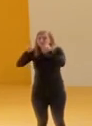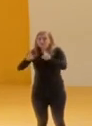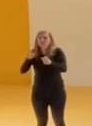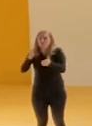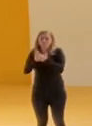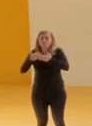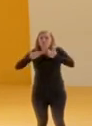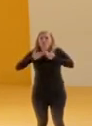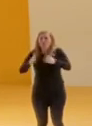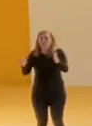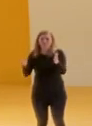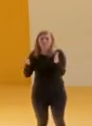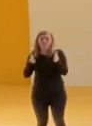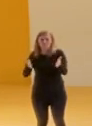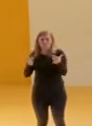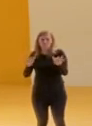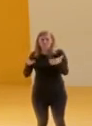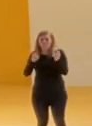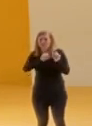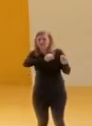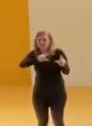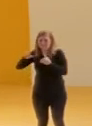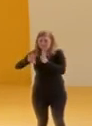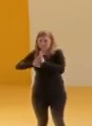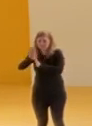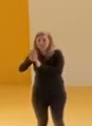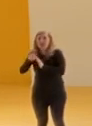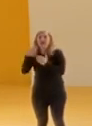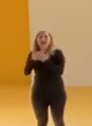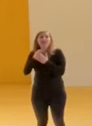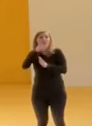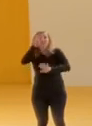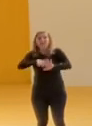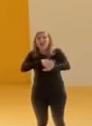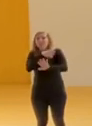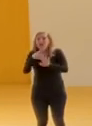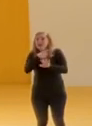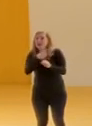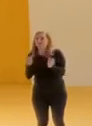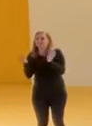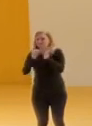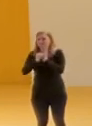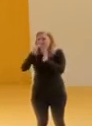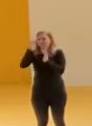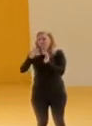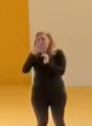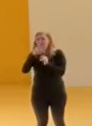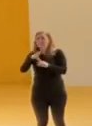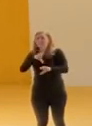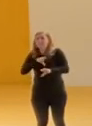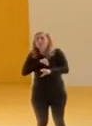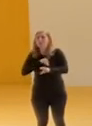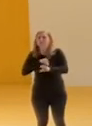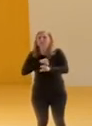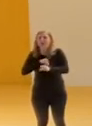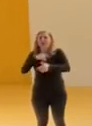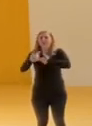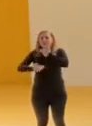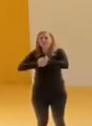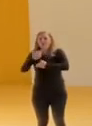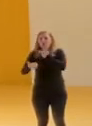ta tabela jest zdominowana przez moment w którym ta innowacja się pojawiła czyli możliwość generowania finalnie